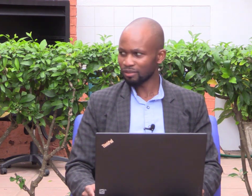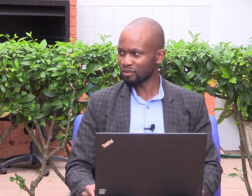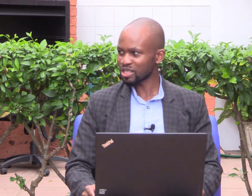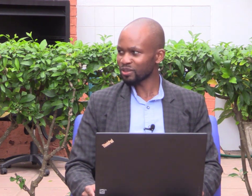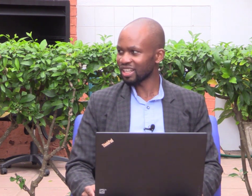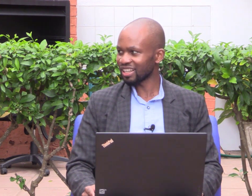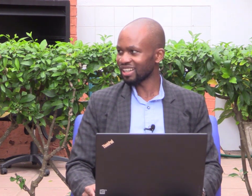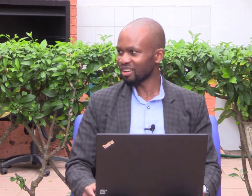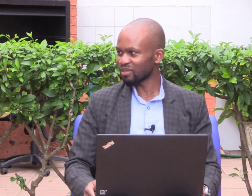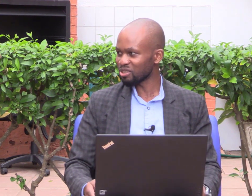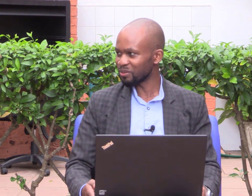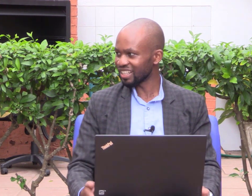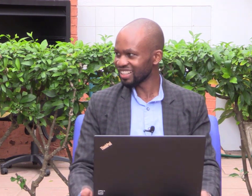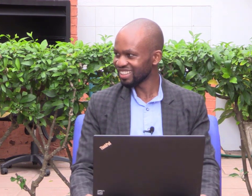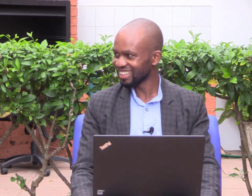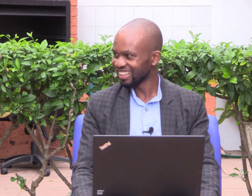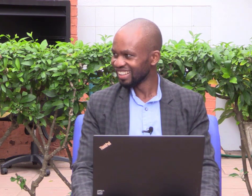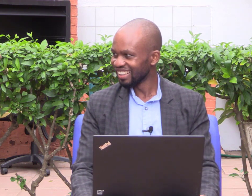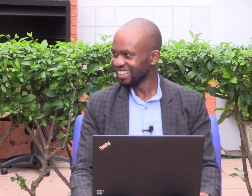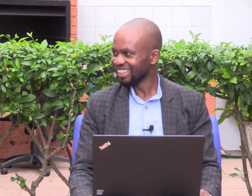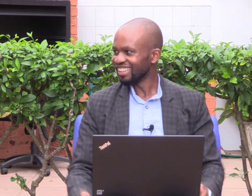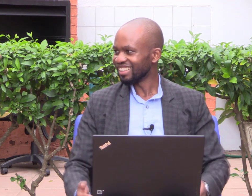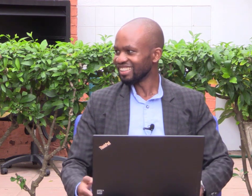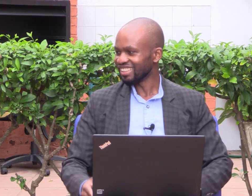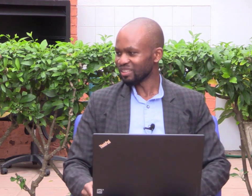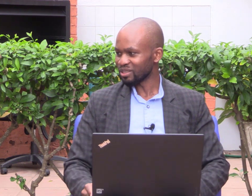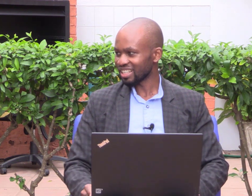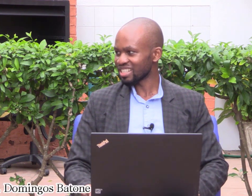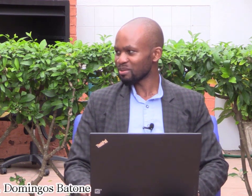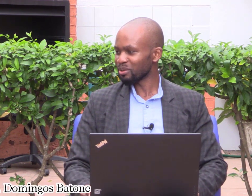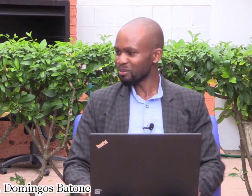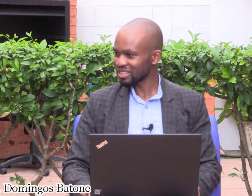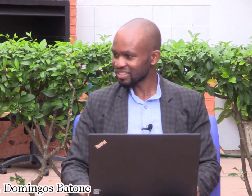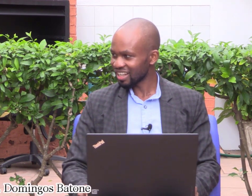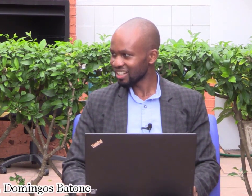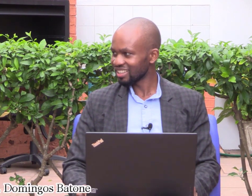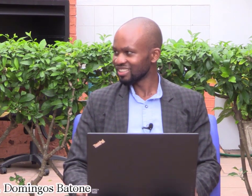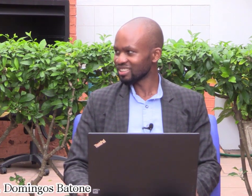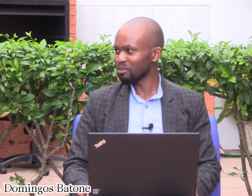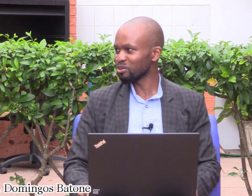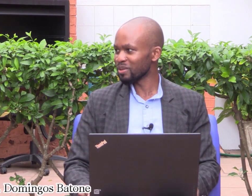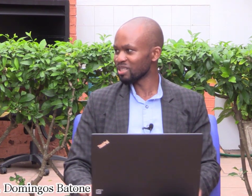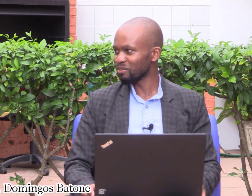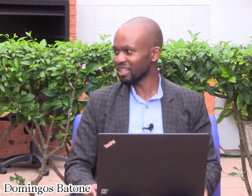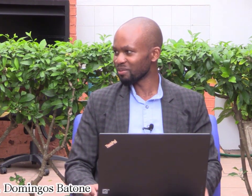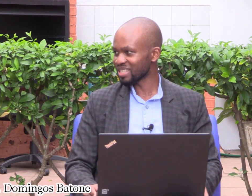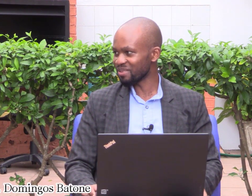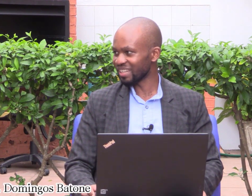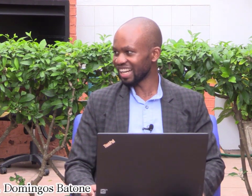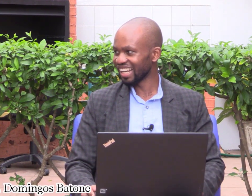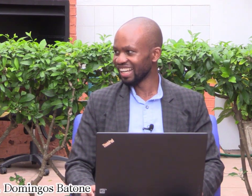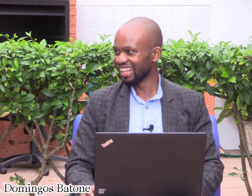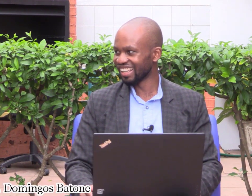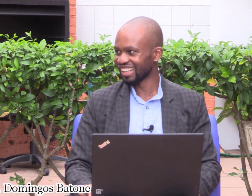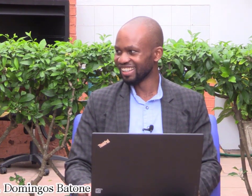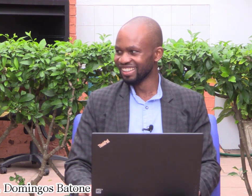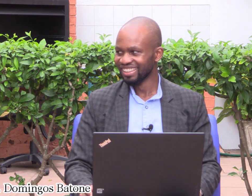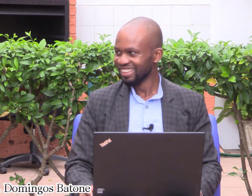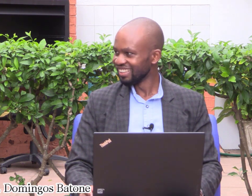Vou saudar a Filomena e gostaria de saber como é que está. Estamos no mês da mulher moçambicana